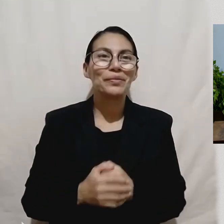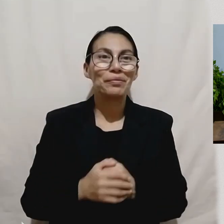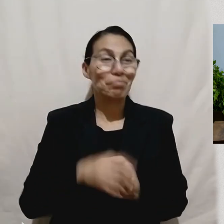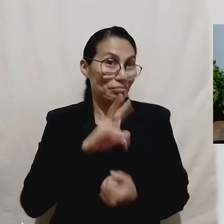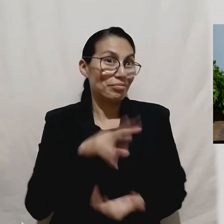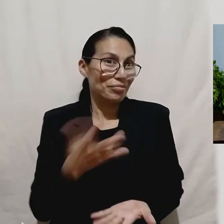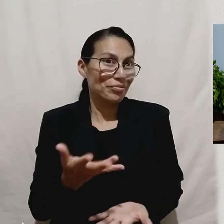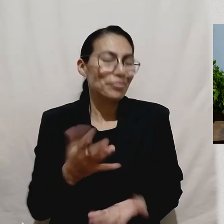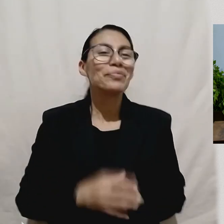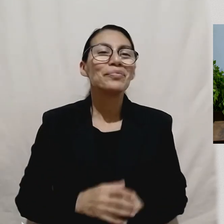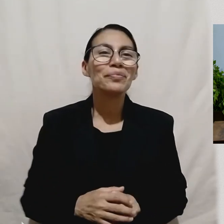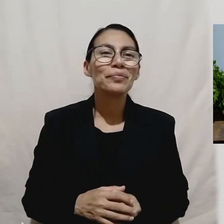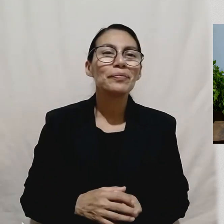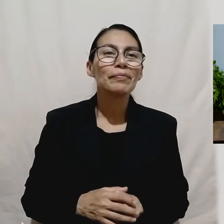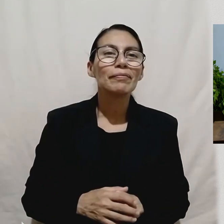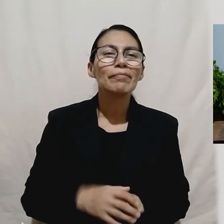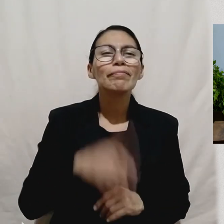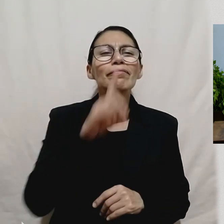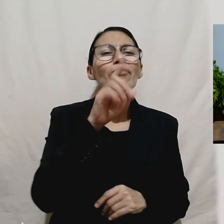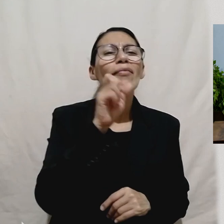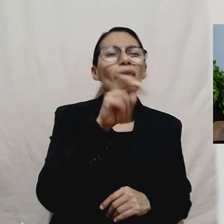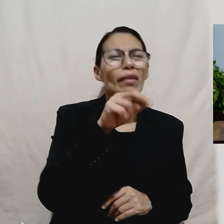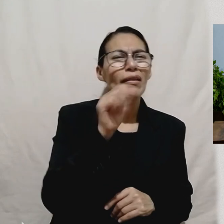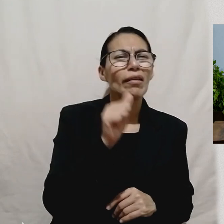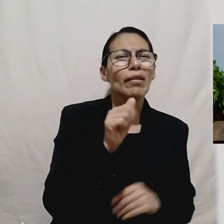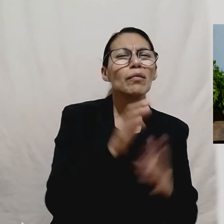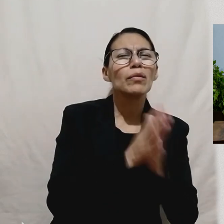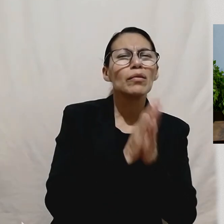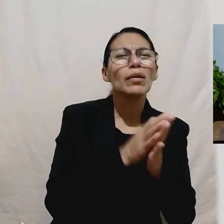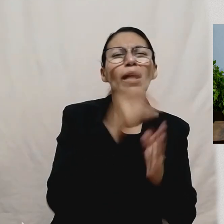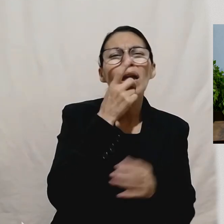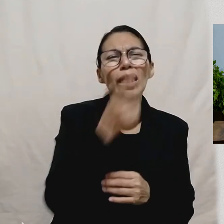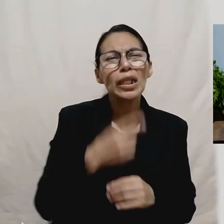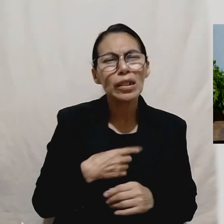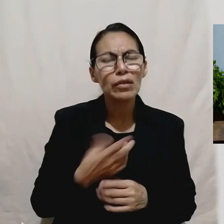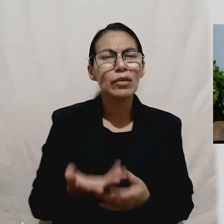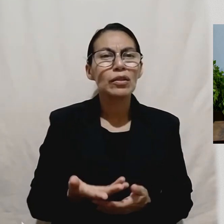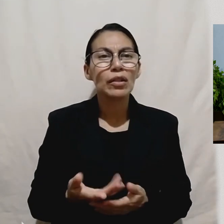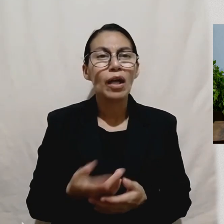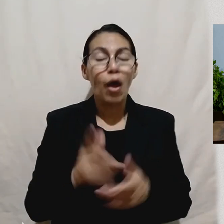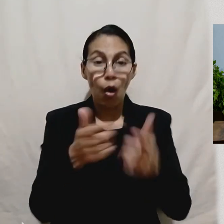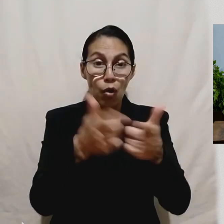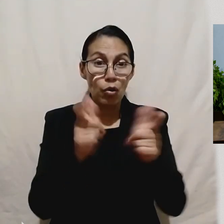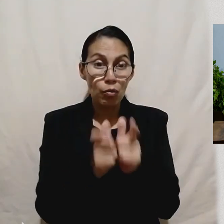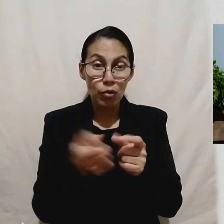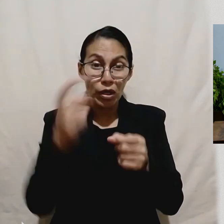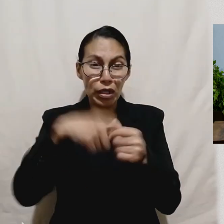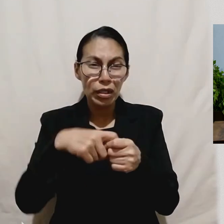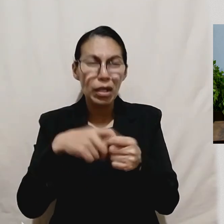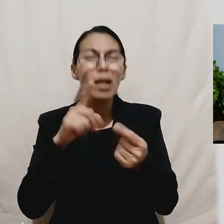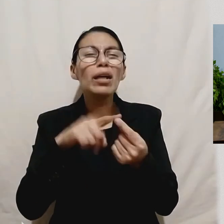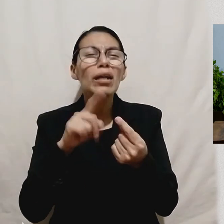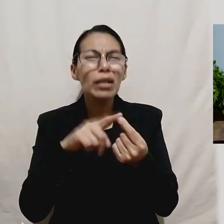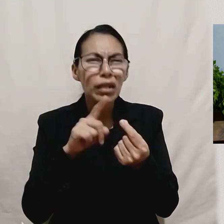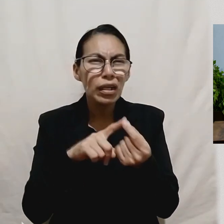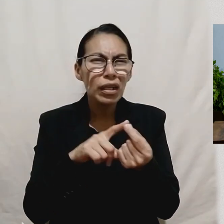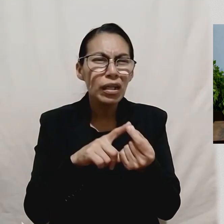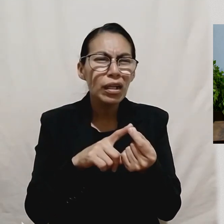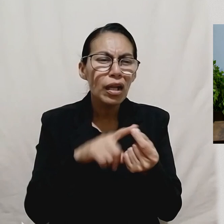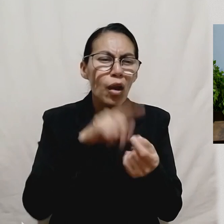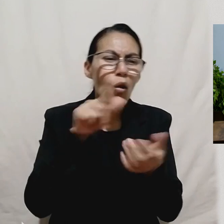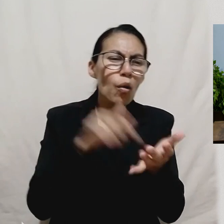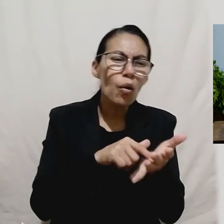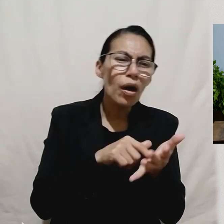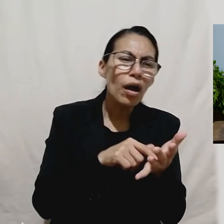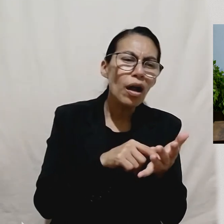Dana este Por qué no nos dices digamos quién puede pertenecer este grupo dónde